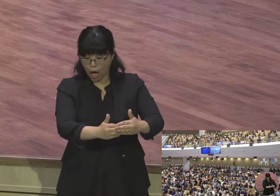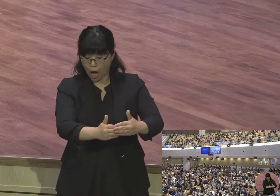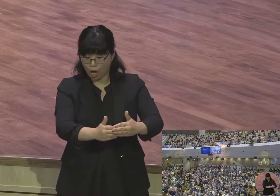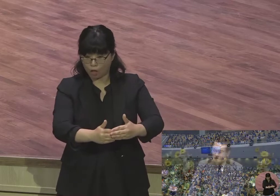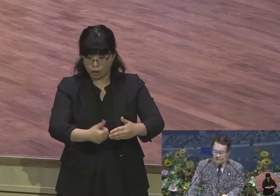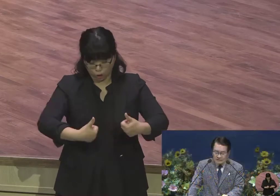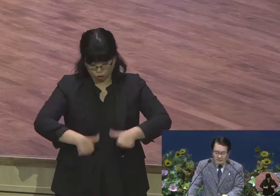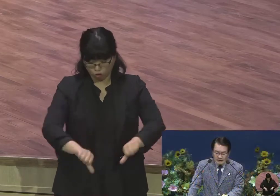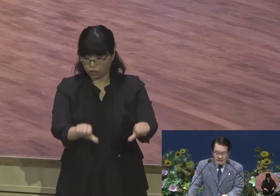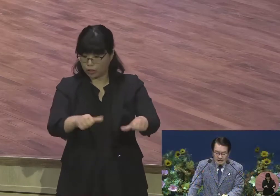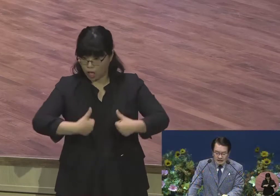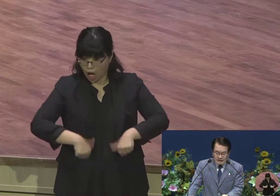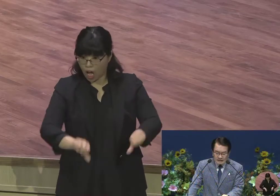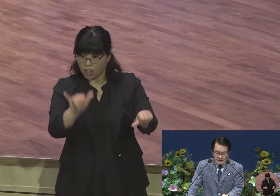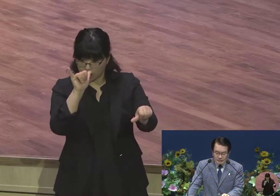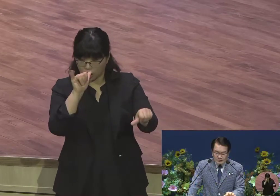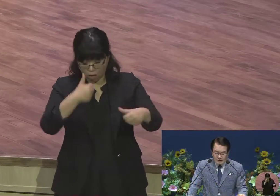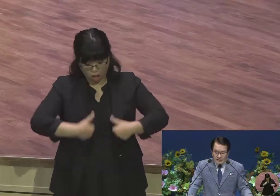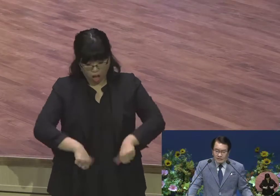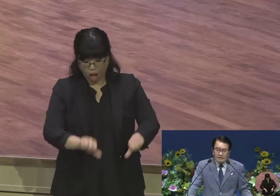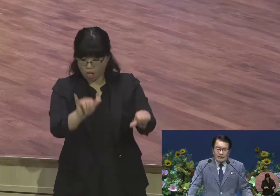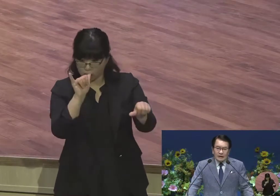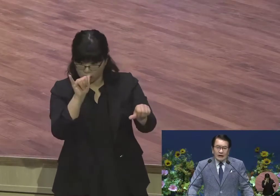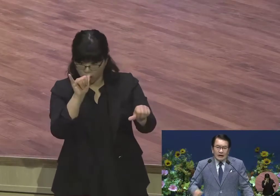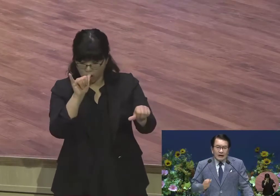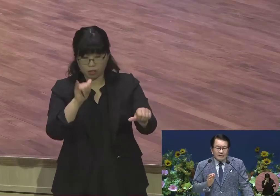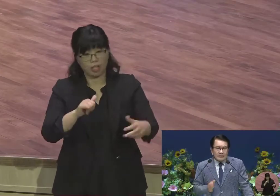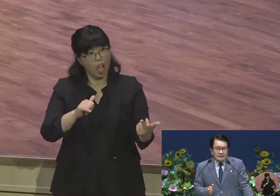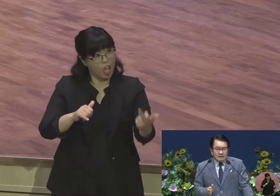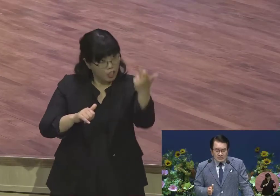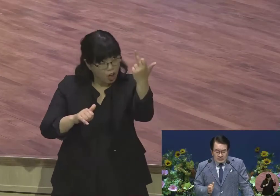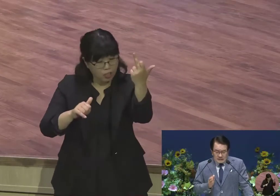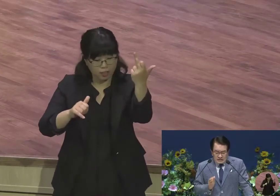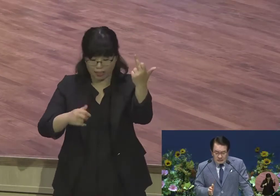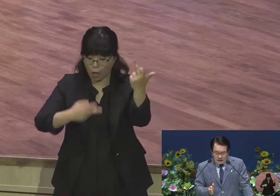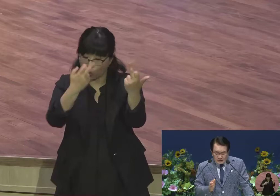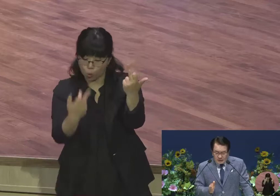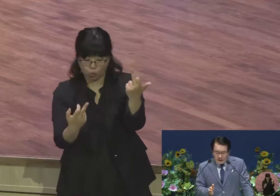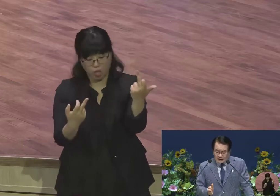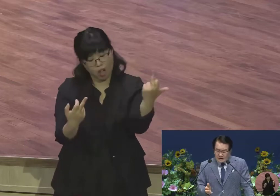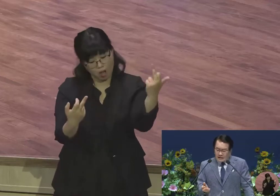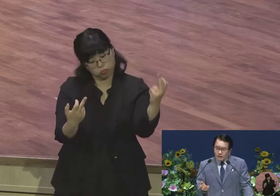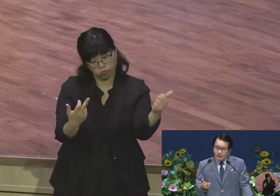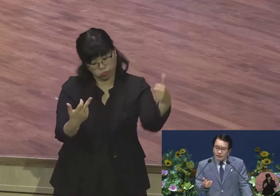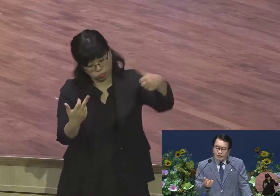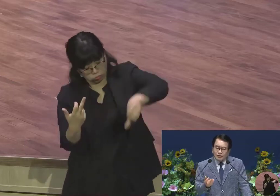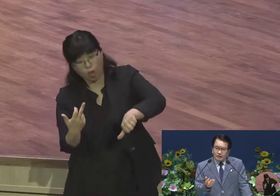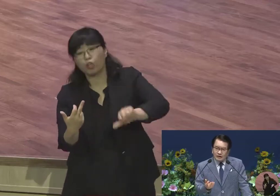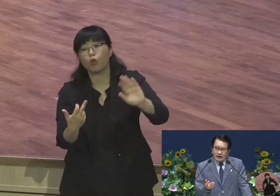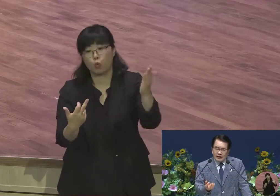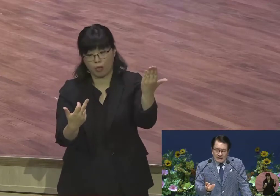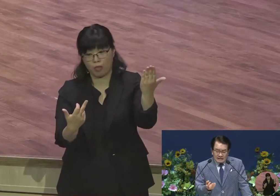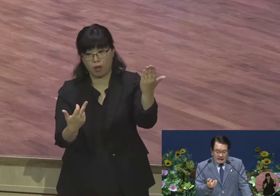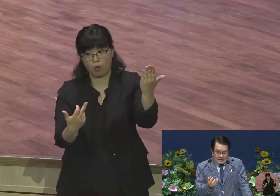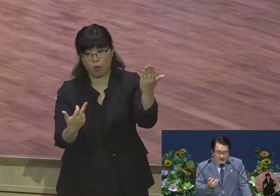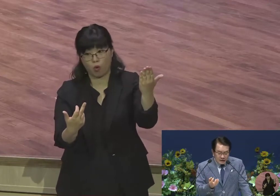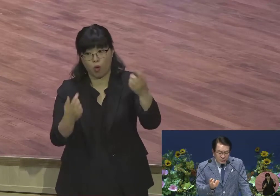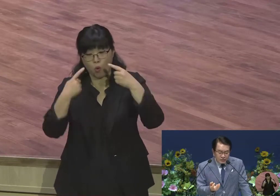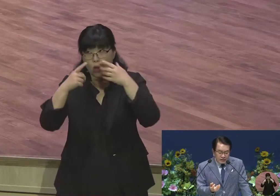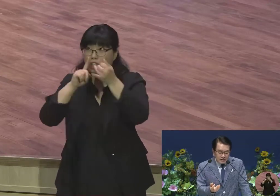자가 어린 자를 섬기리라 무슨 말이에요 하나님께서 이삭과 리부가에게 쌍둥이를 주었는데